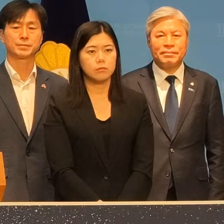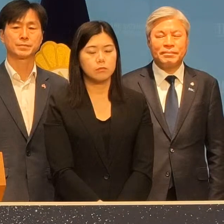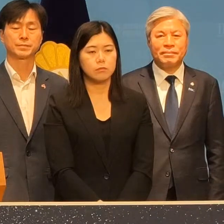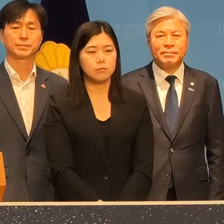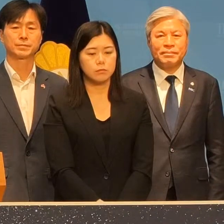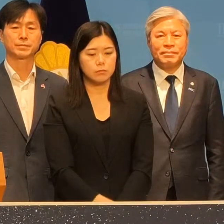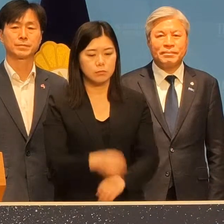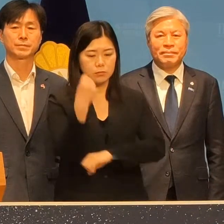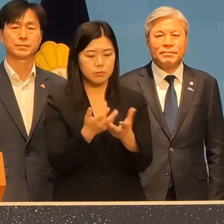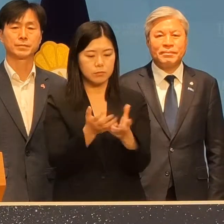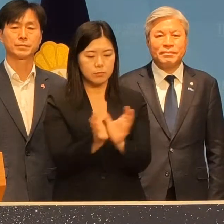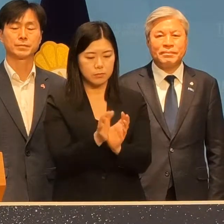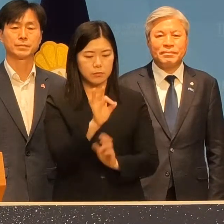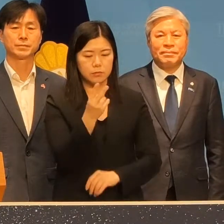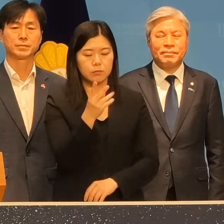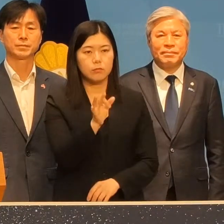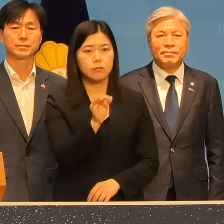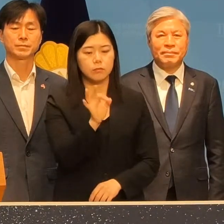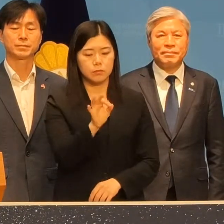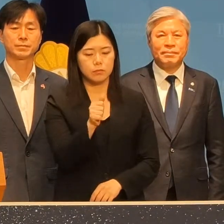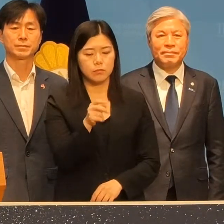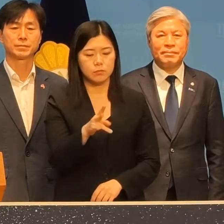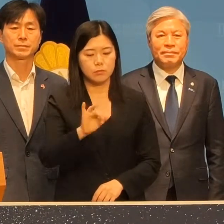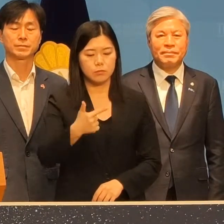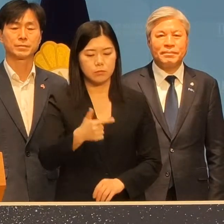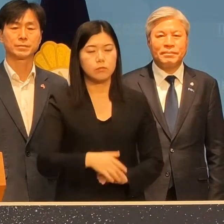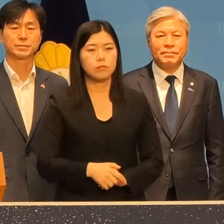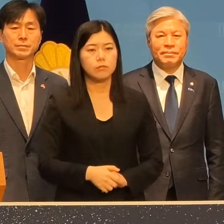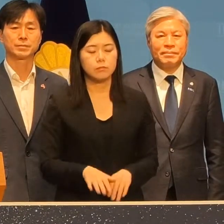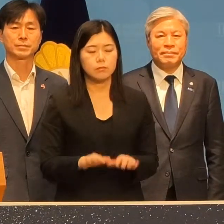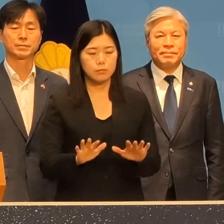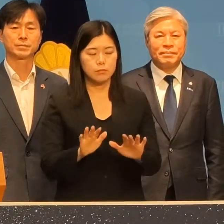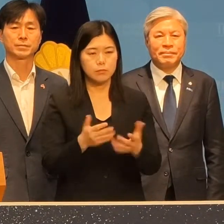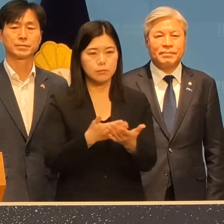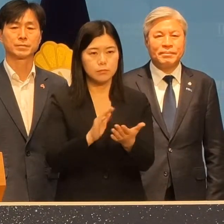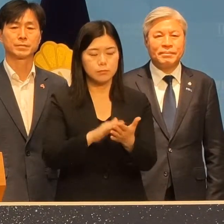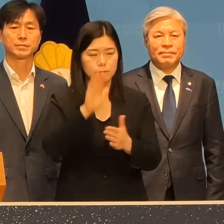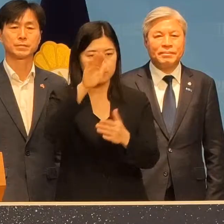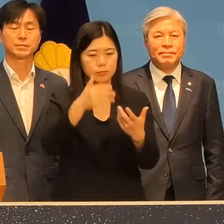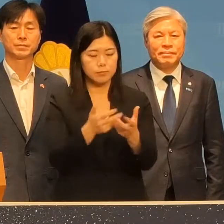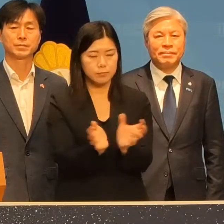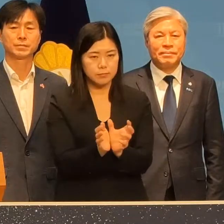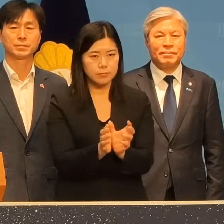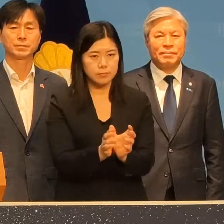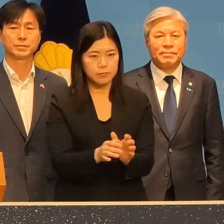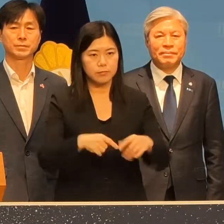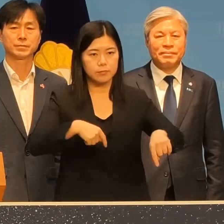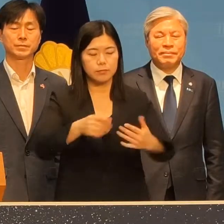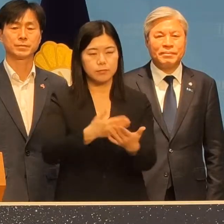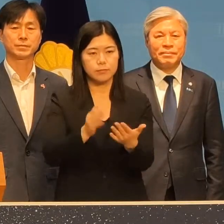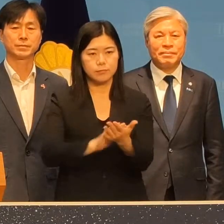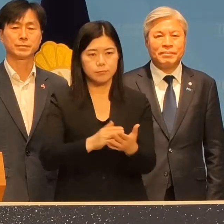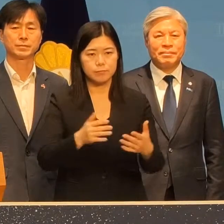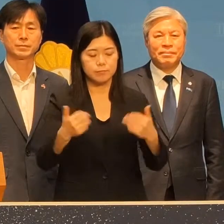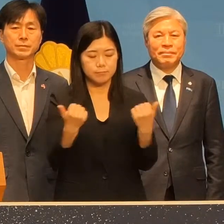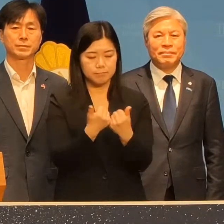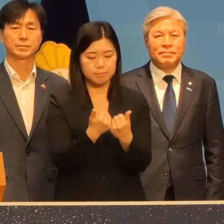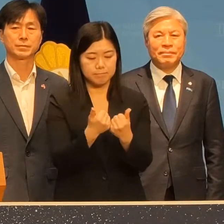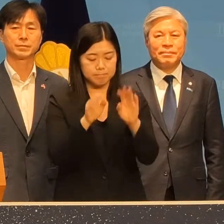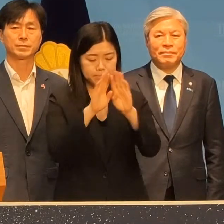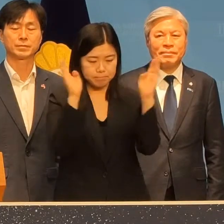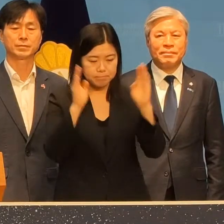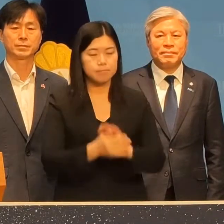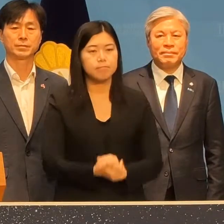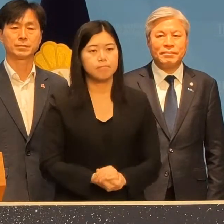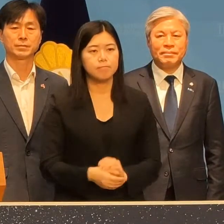네, 기본소득당 대변인입니다. 오늘 개혁진보 4당 정치개혁 연석회의 출범을 맞아서